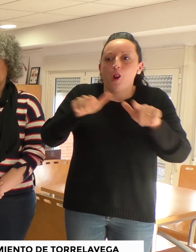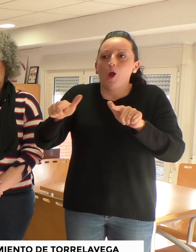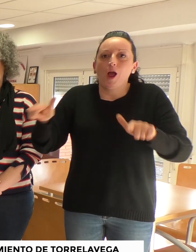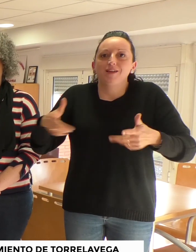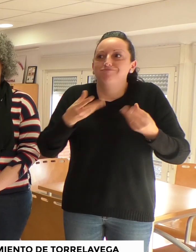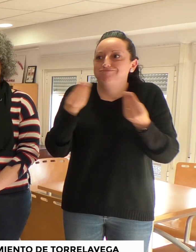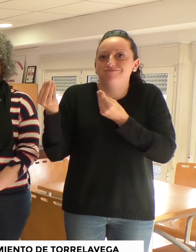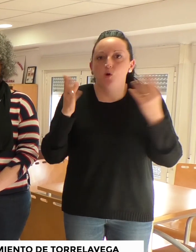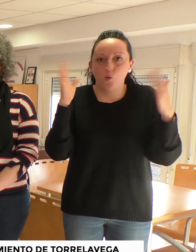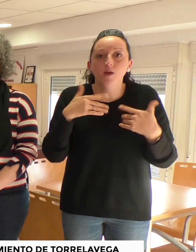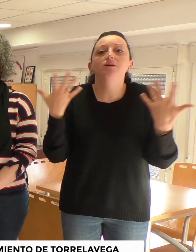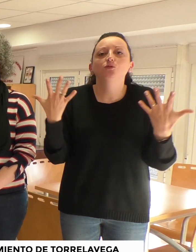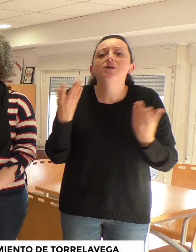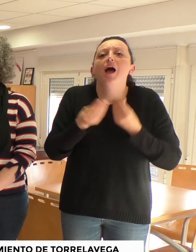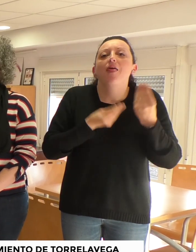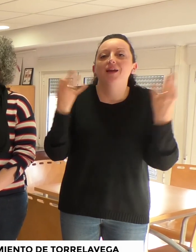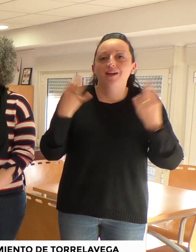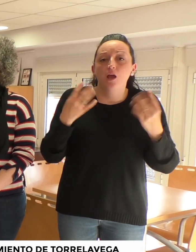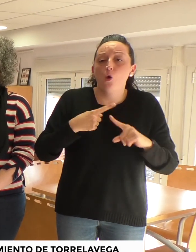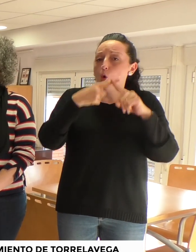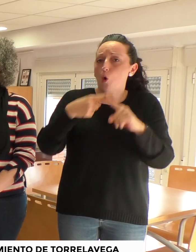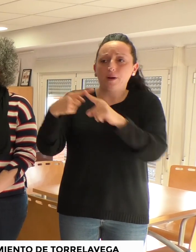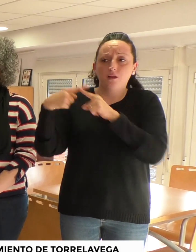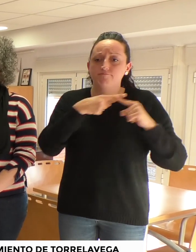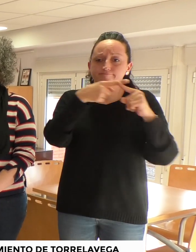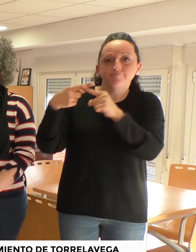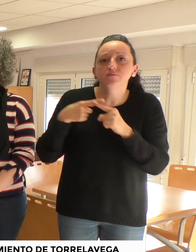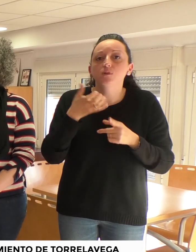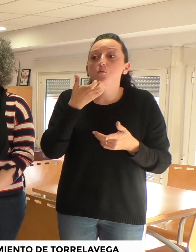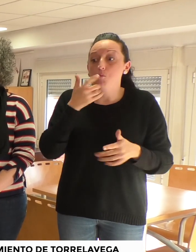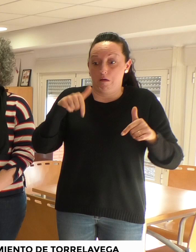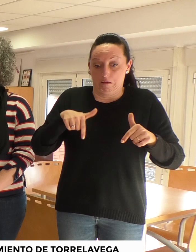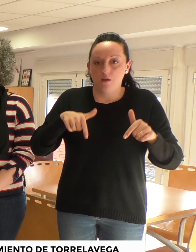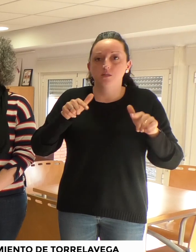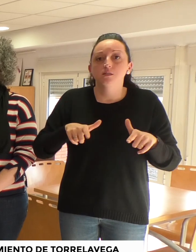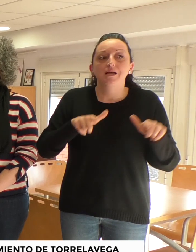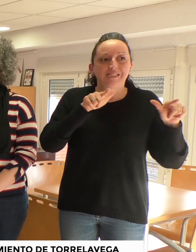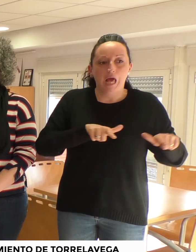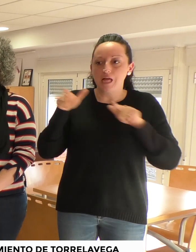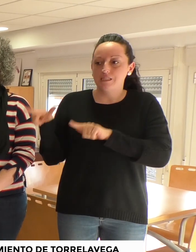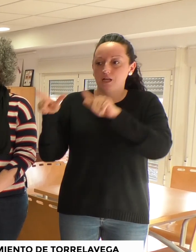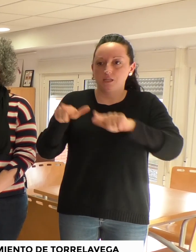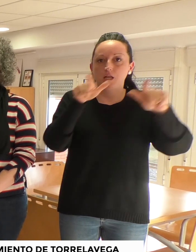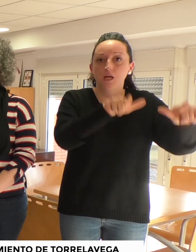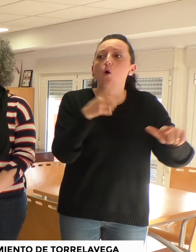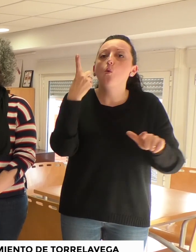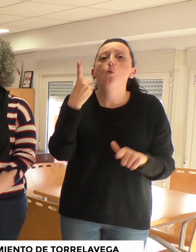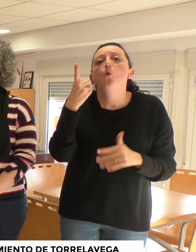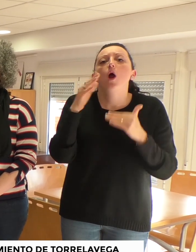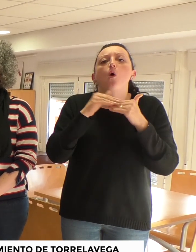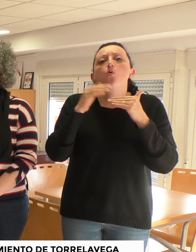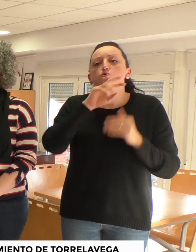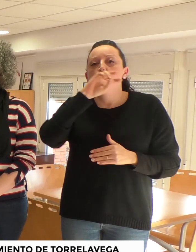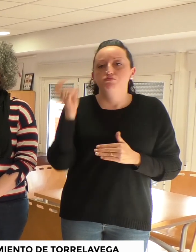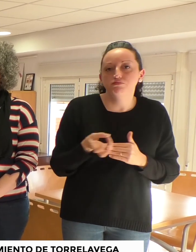que optimizar los espacios para hacerlos más utilizables posibles. En este caso, al tener varias salas, incluso una multiusos,